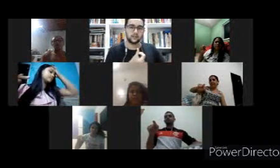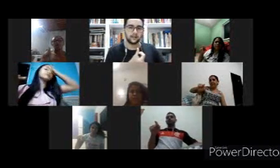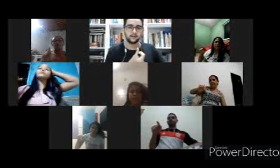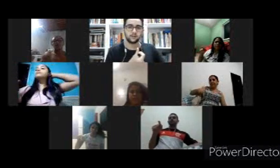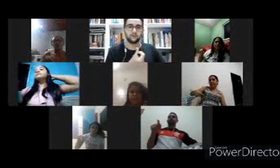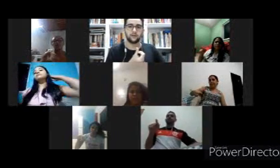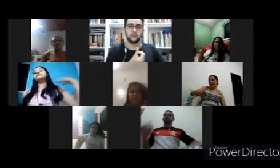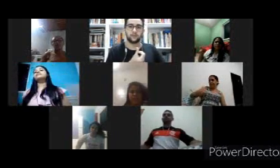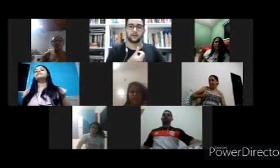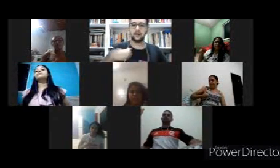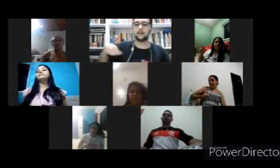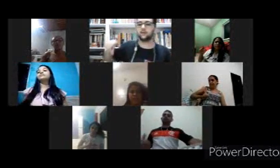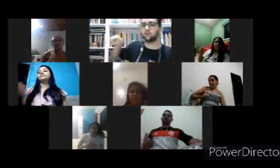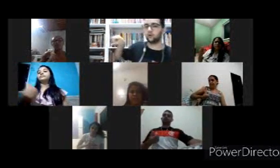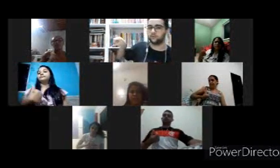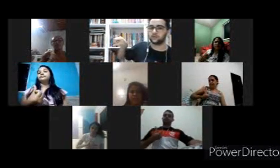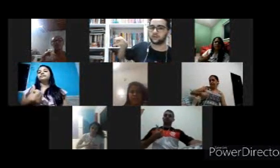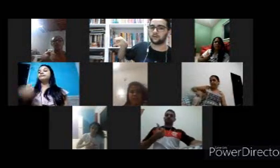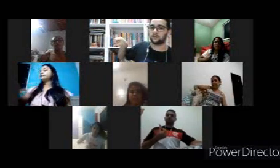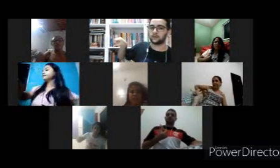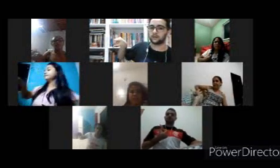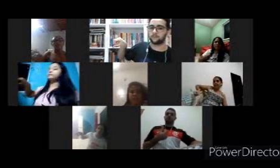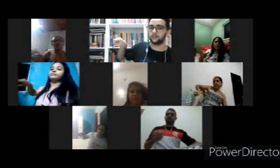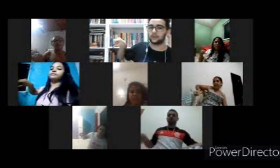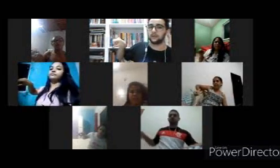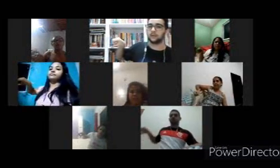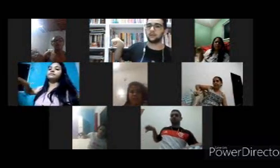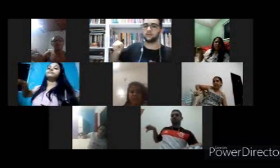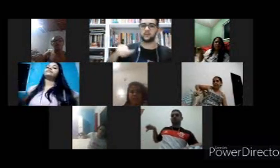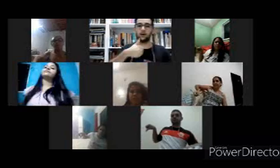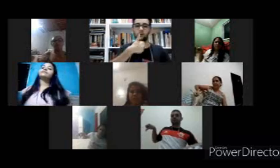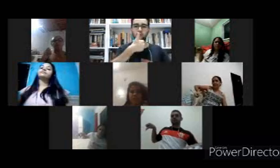6 já é virado para cá e o 9 já é virado para cá. Então seria